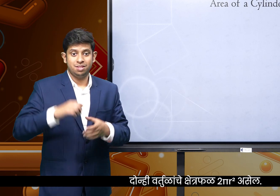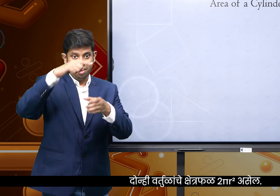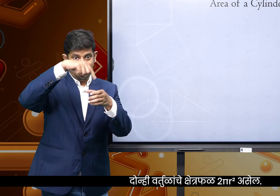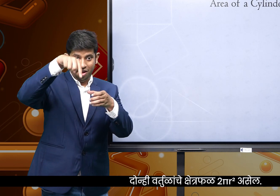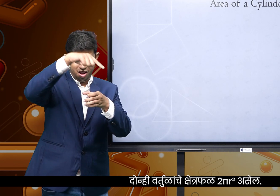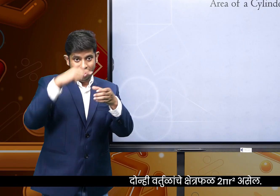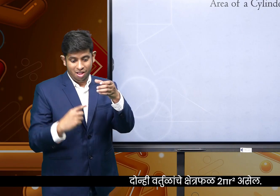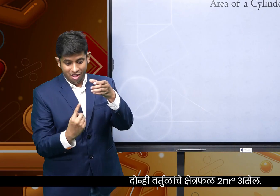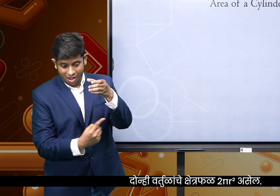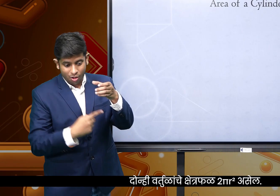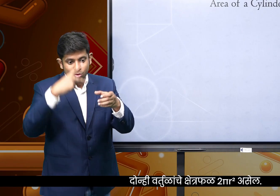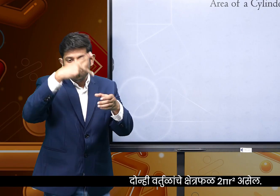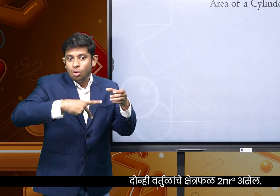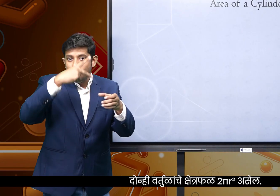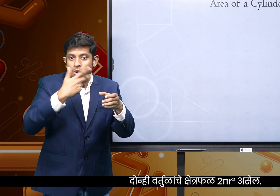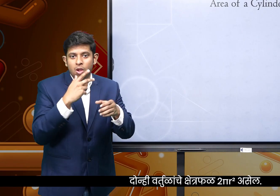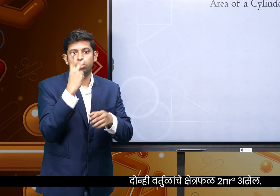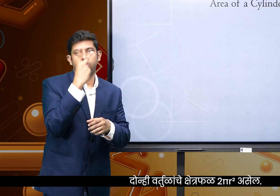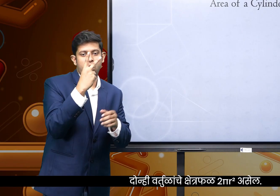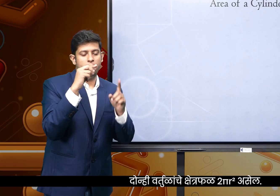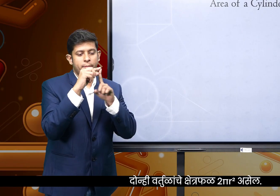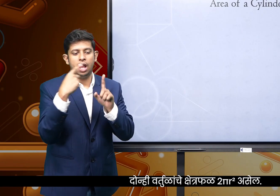दोन्ही वर्तुळांचे क्षेत्रफळ 2πr² असेल।